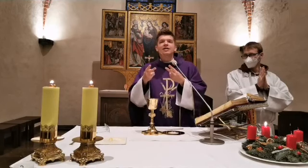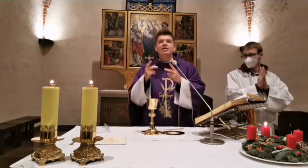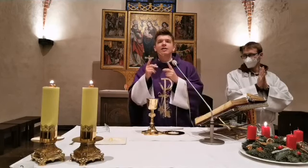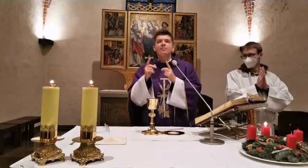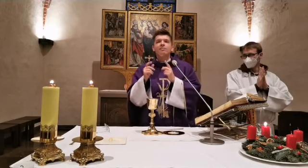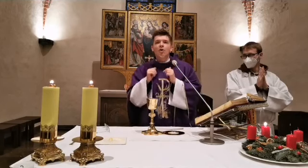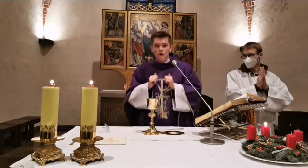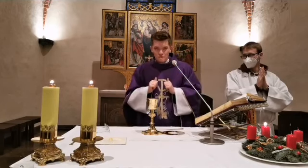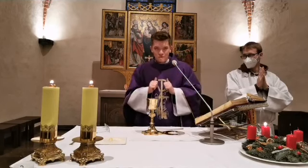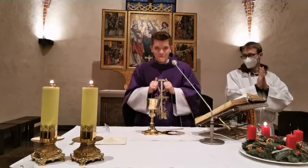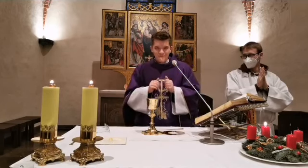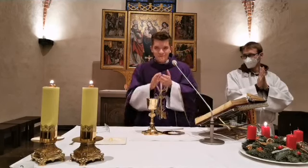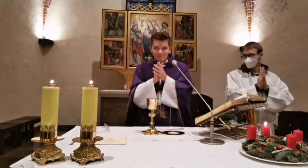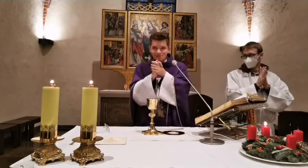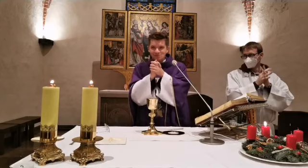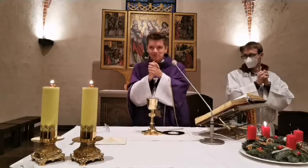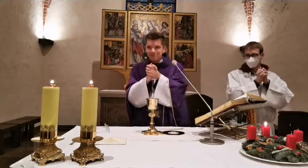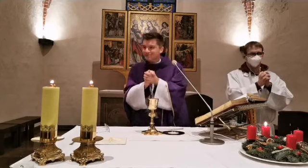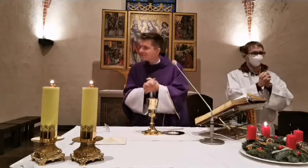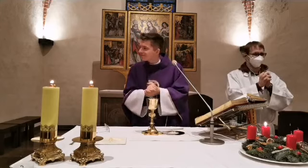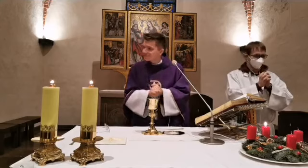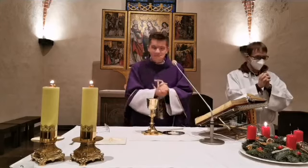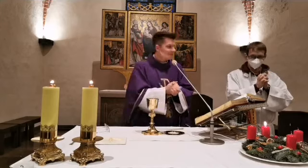znak pokoju.